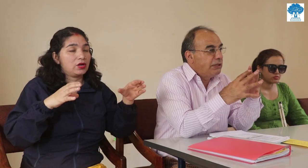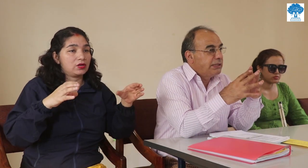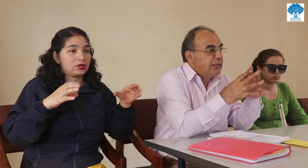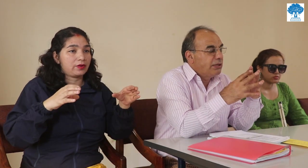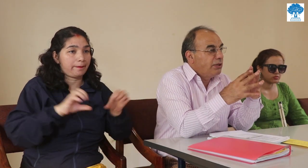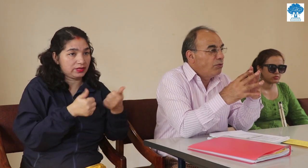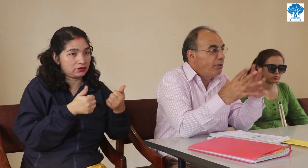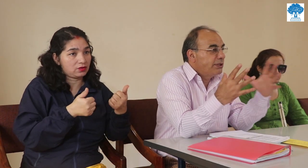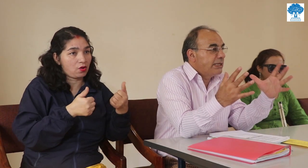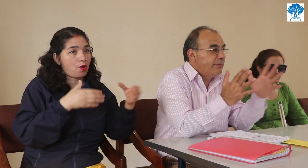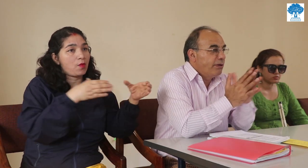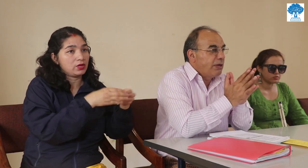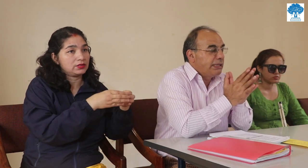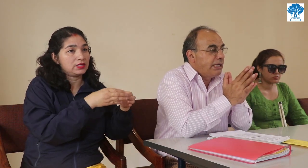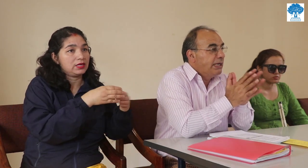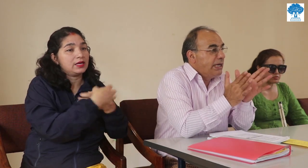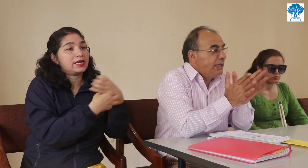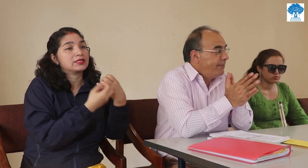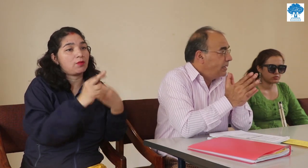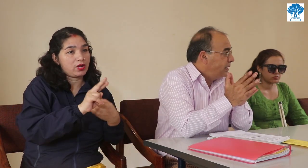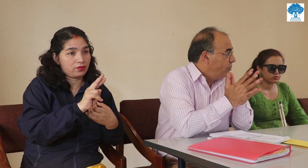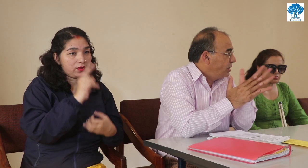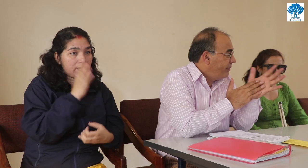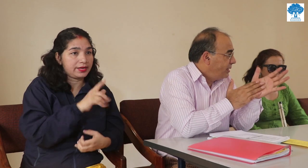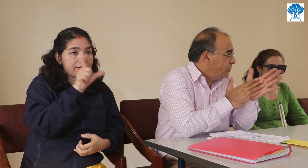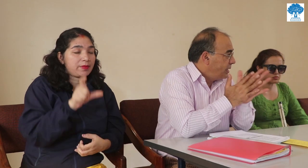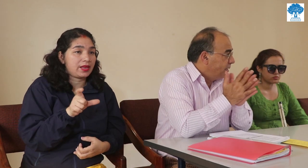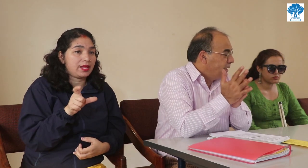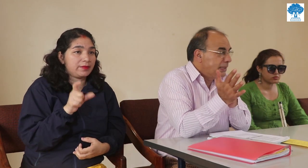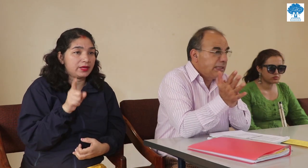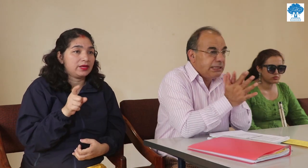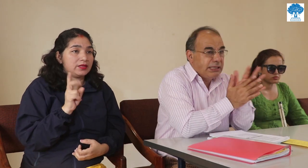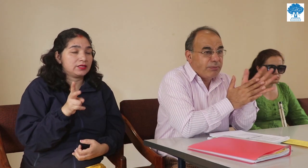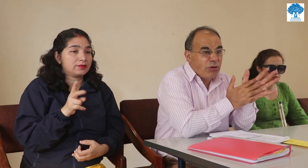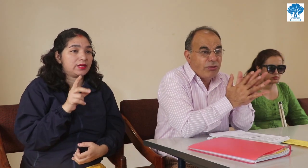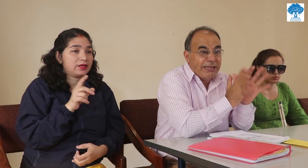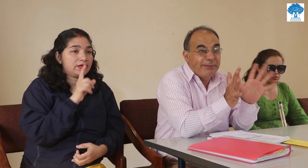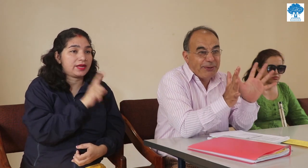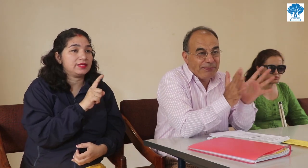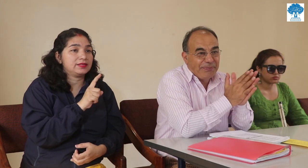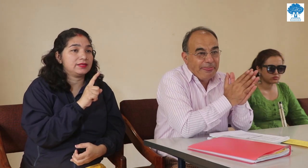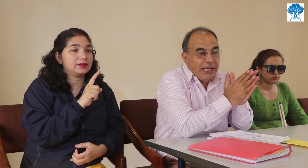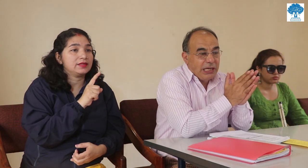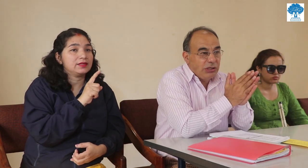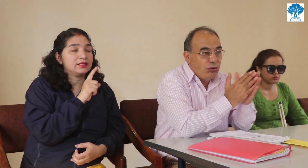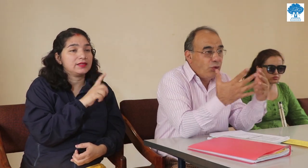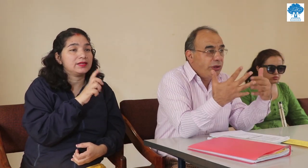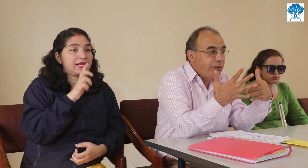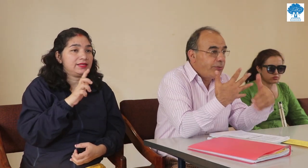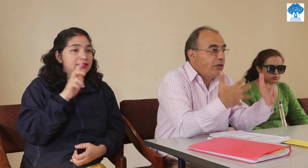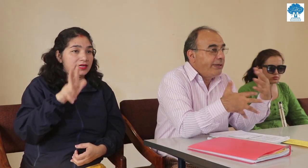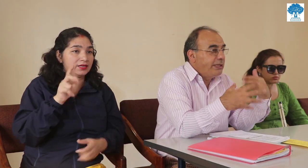भएको अन्तर्राष्ट्रिय सन्धिहरूको पक्ष राष्ट्र भएको नाताले नेपालले रिप्रोडक्टिभ हेल्थ स्ट्राटेजी 1998 बनाउन बाध्य भयो र